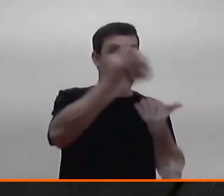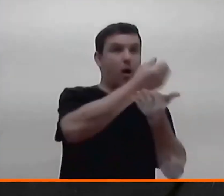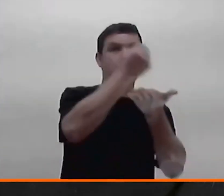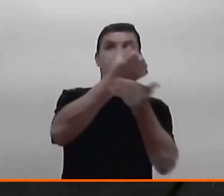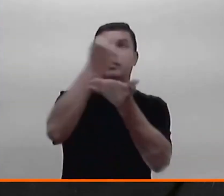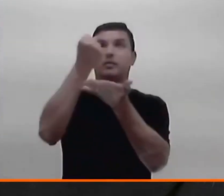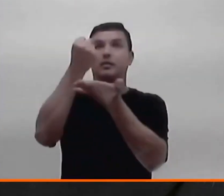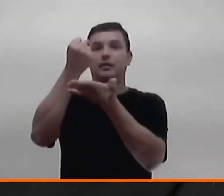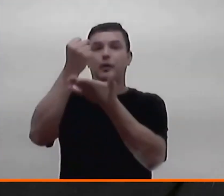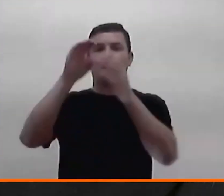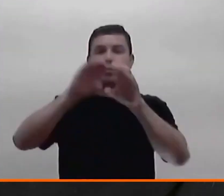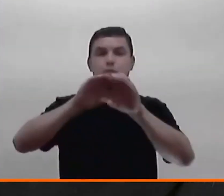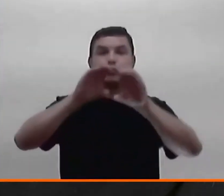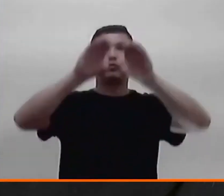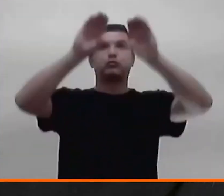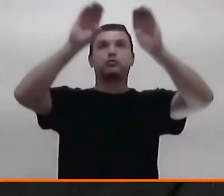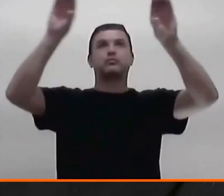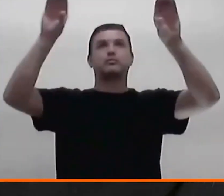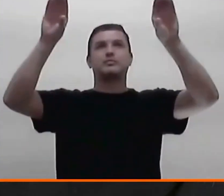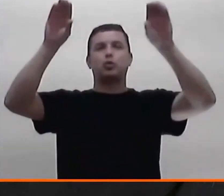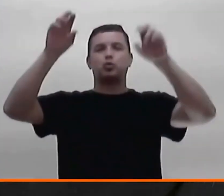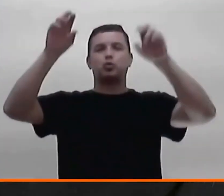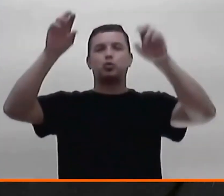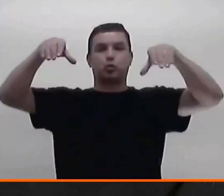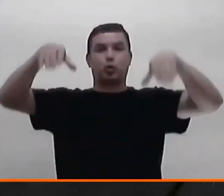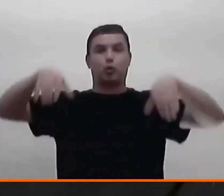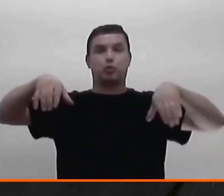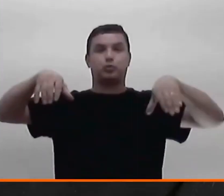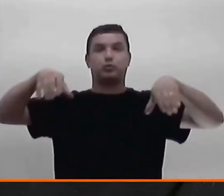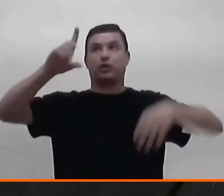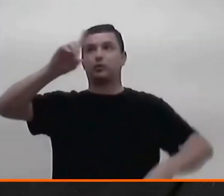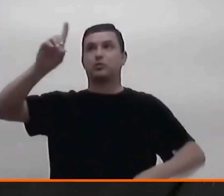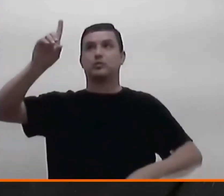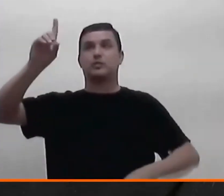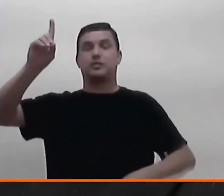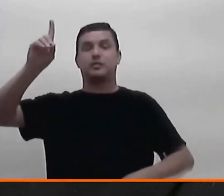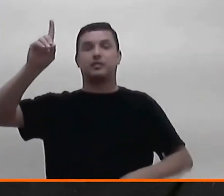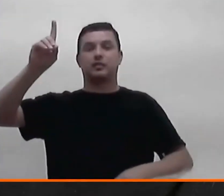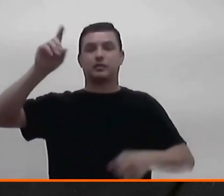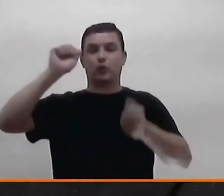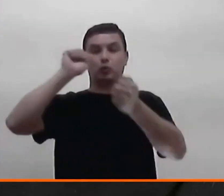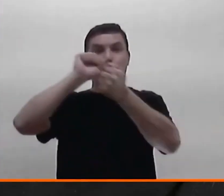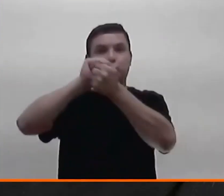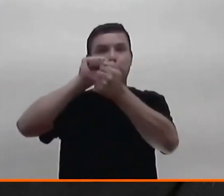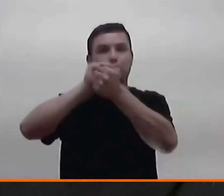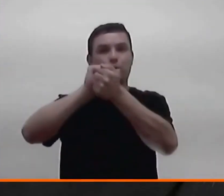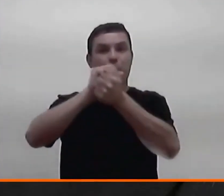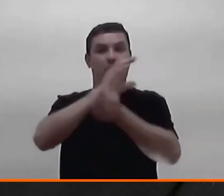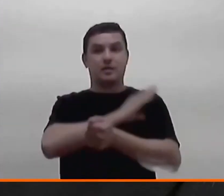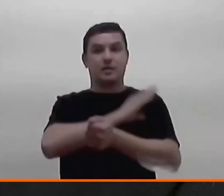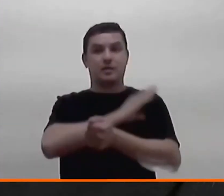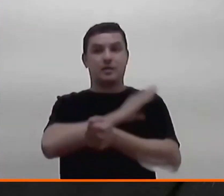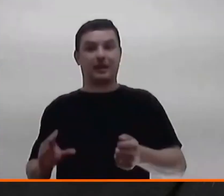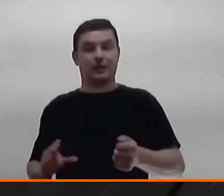no trono de Deus, ali, irmãos, haverá união de Cristo com a sua noiva, e